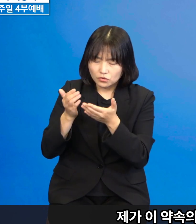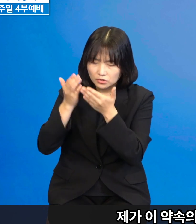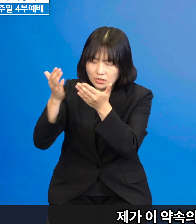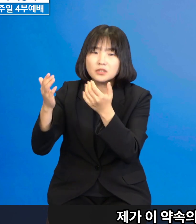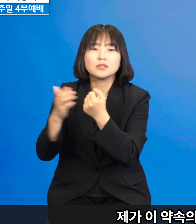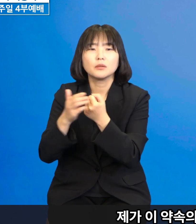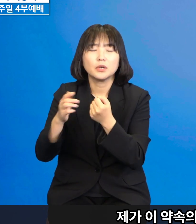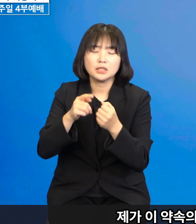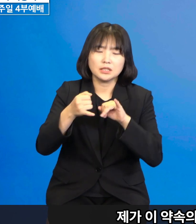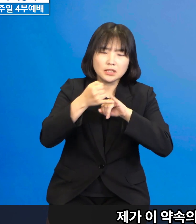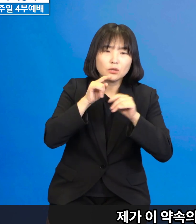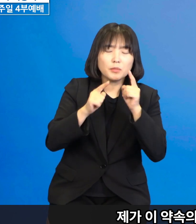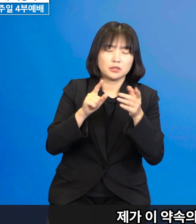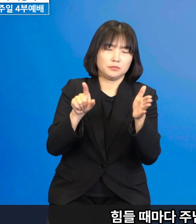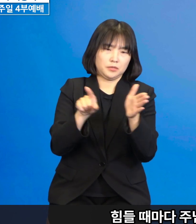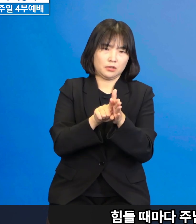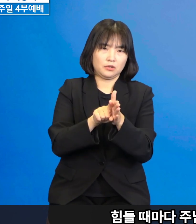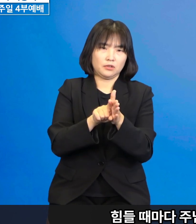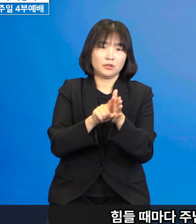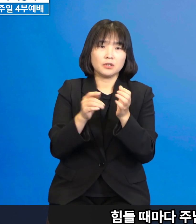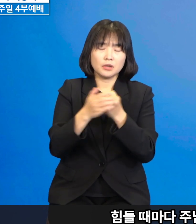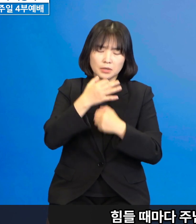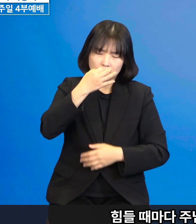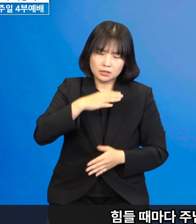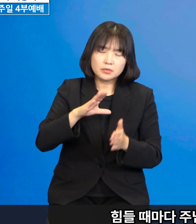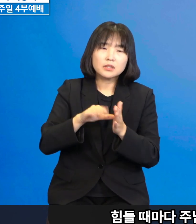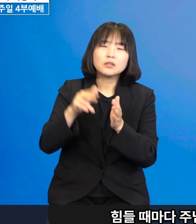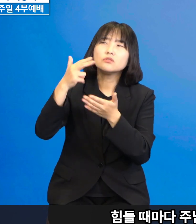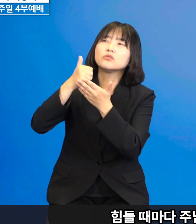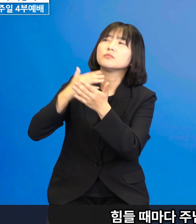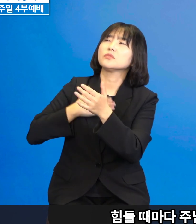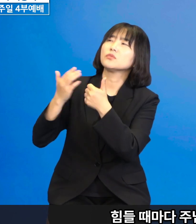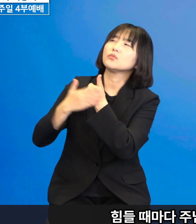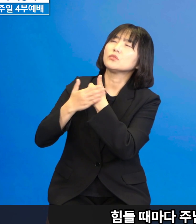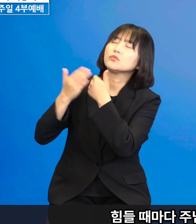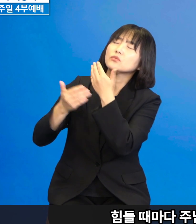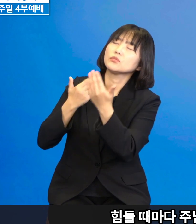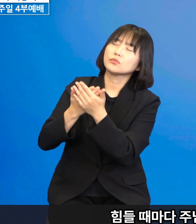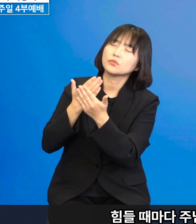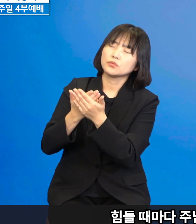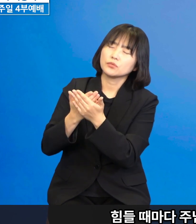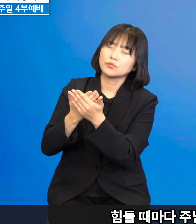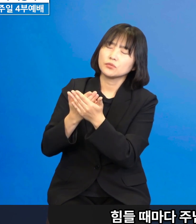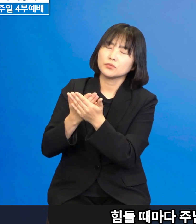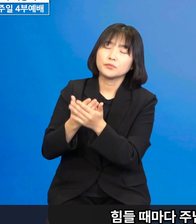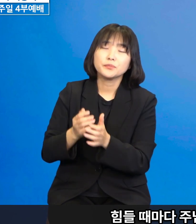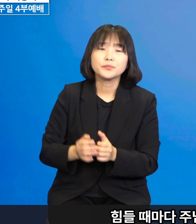이 약속의 말씀을 믿기 때문에 힘들 때마다 주님 저를 도와주십시오.